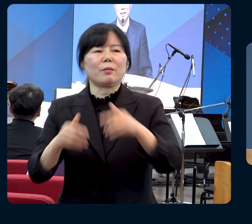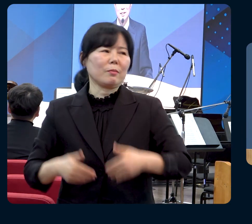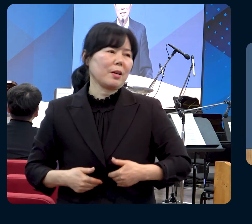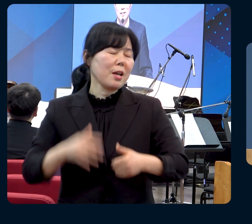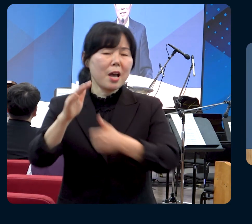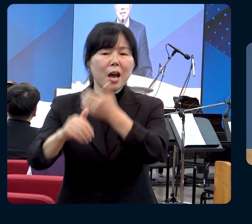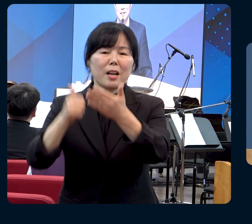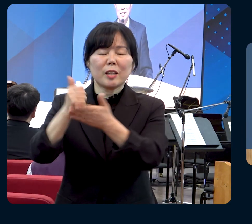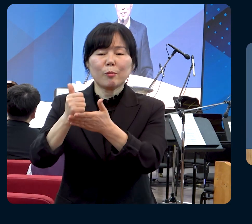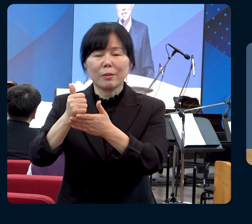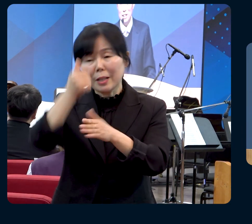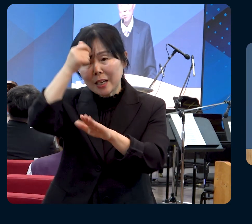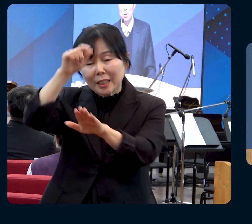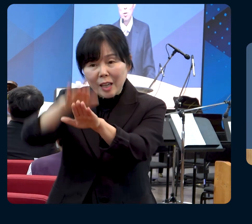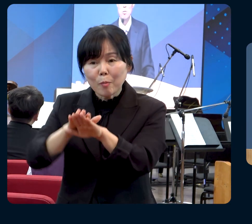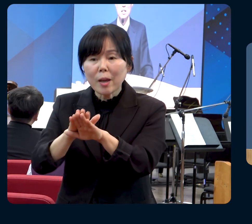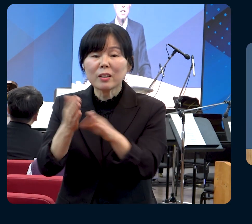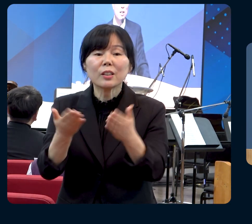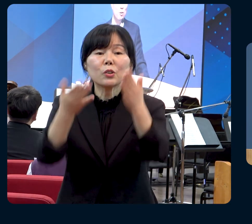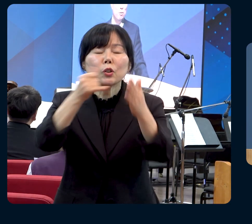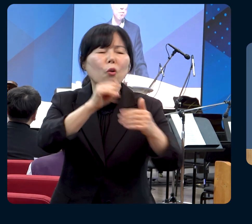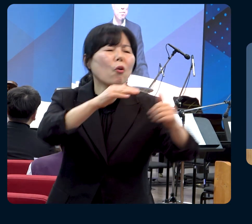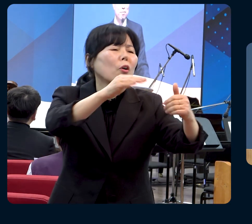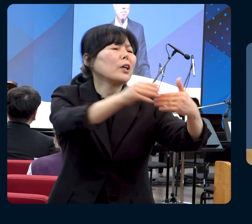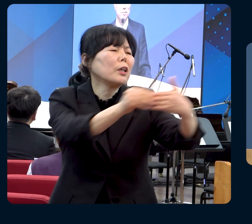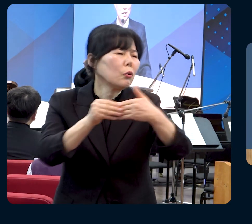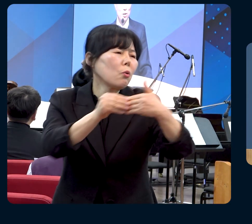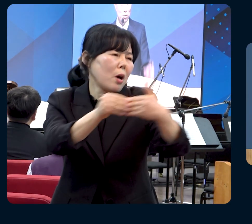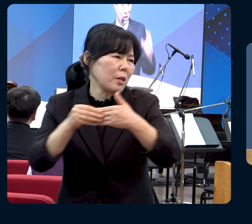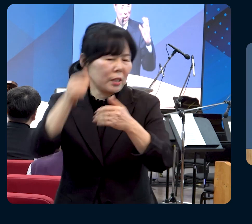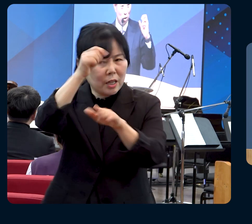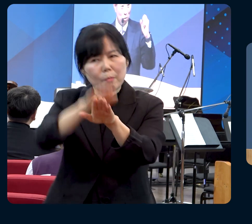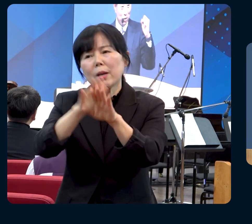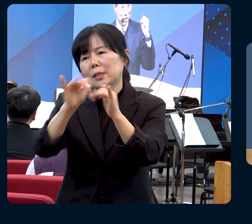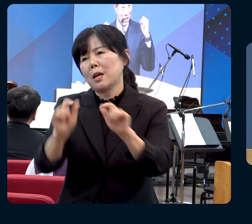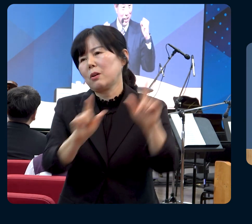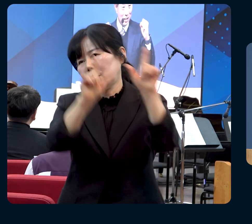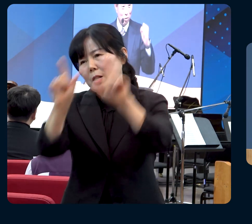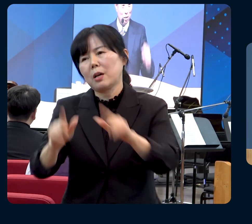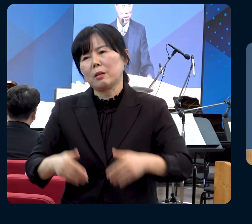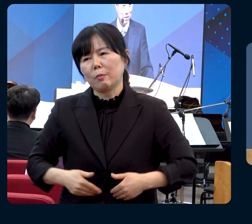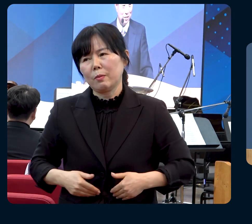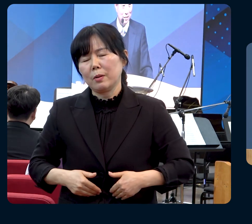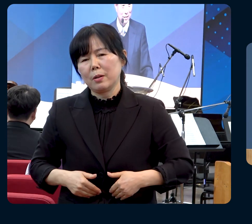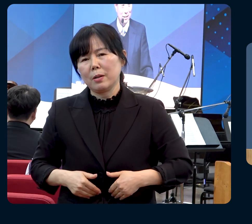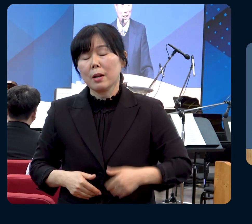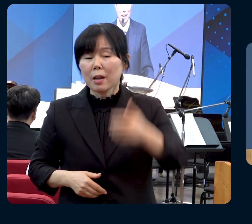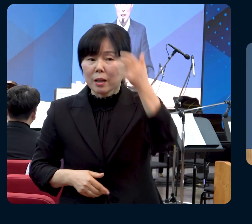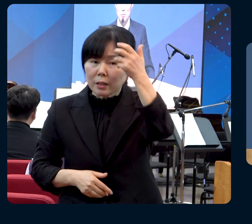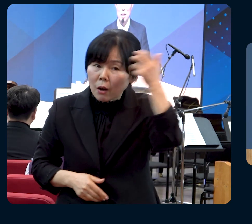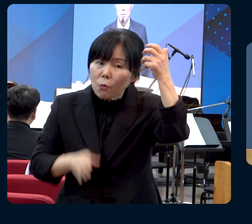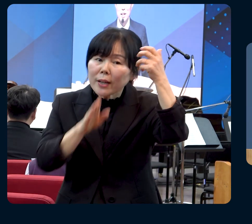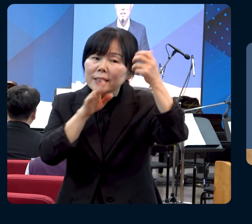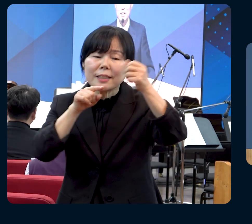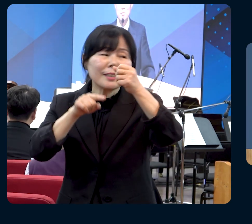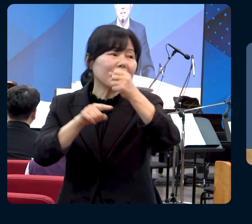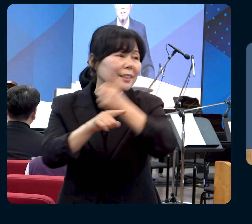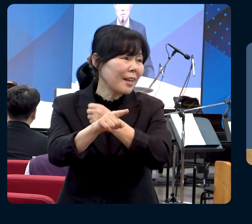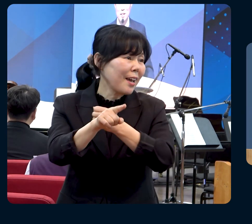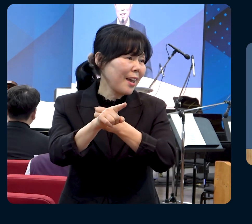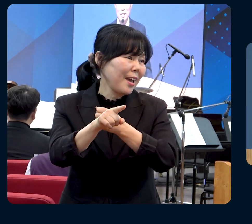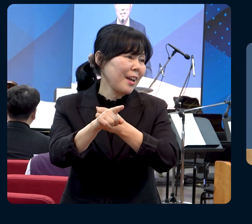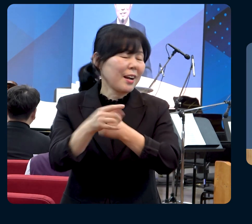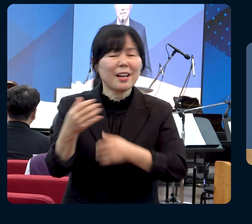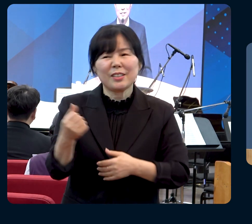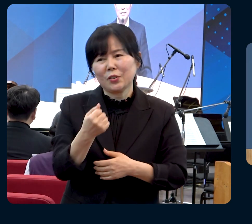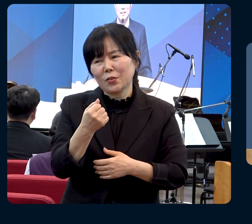예배자, 참으로 영과 진리로 성령에 사로잡히고 진리에 사로잡혀서 하나님을 예배하는 참된